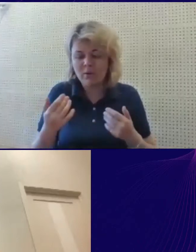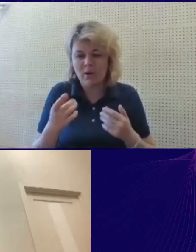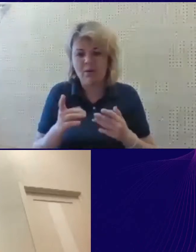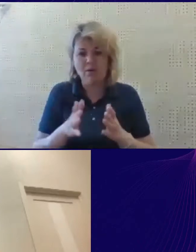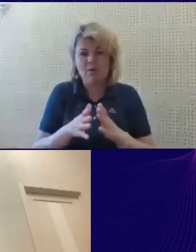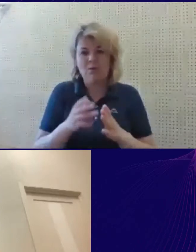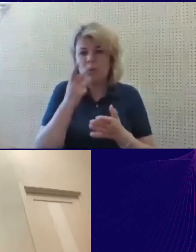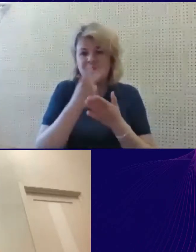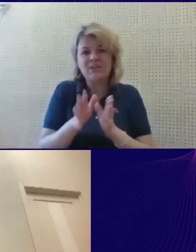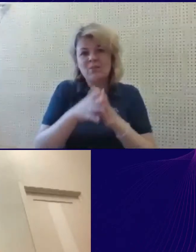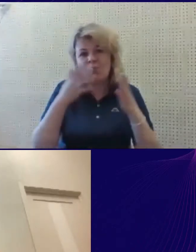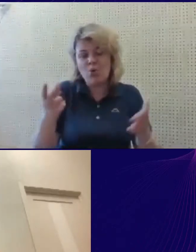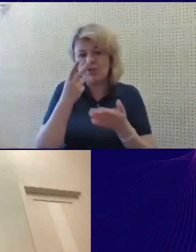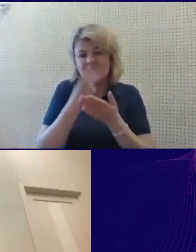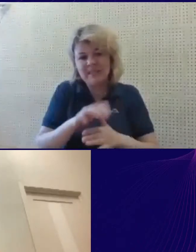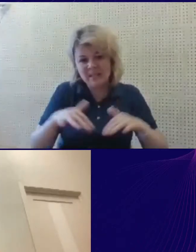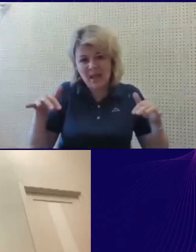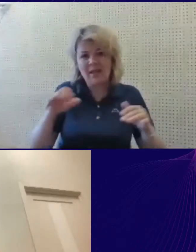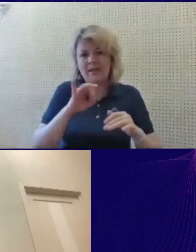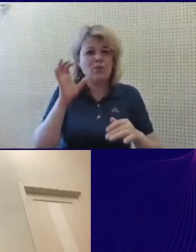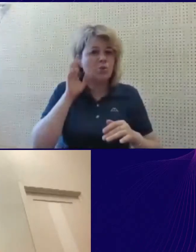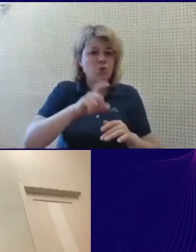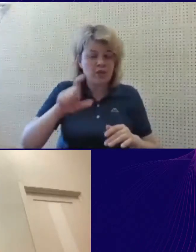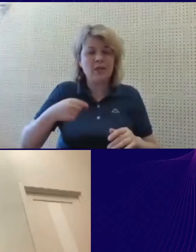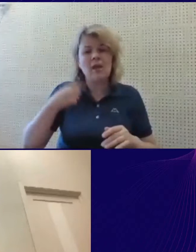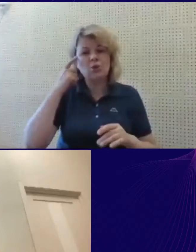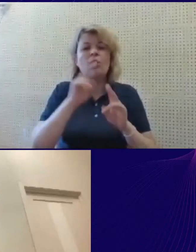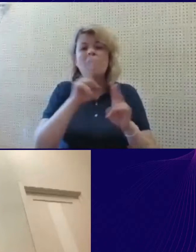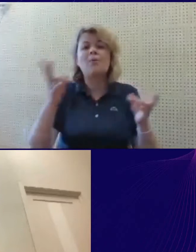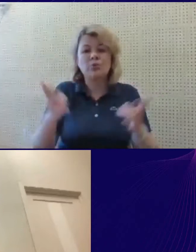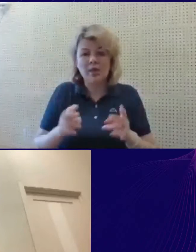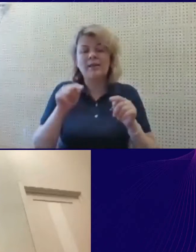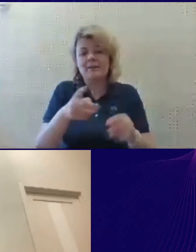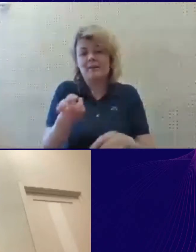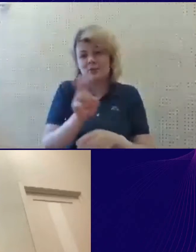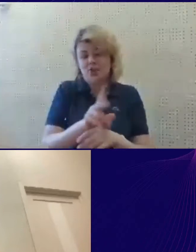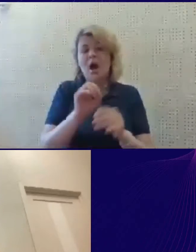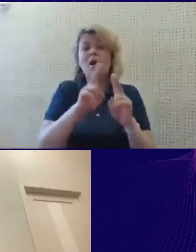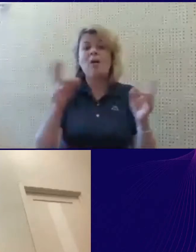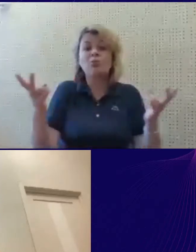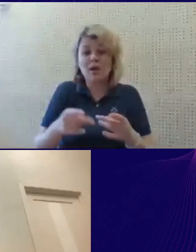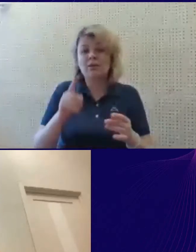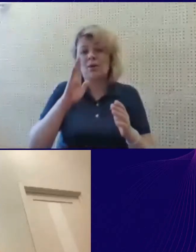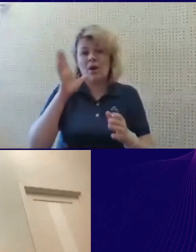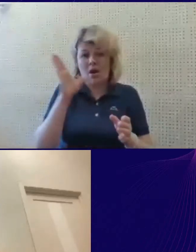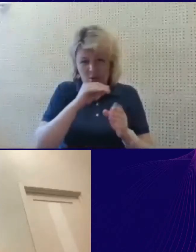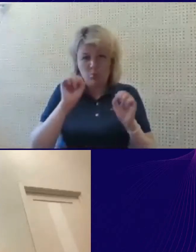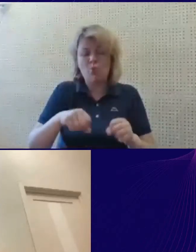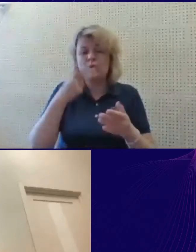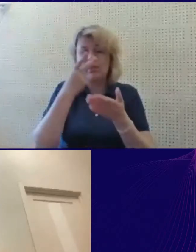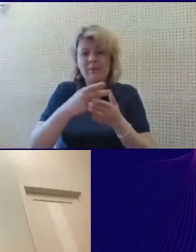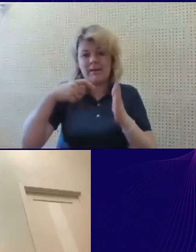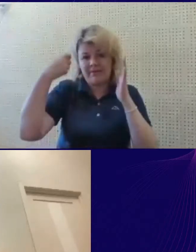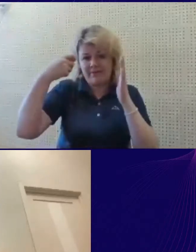больше зрителей и слушателей. Но я думаю, кому надо, те пришли. А кому надо, те увидят в записи. И надеюсь, что